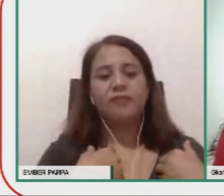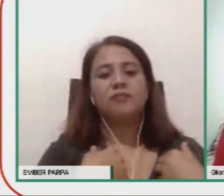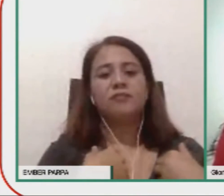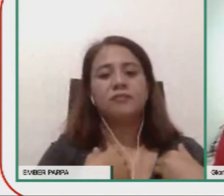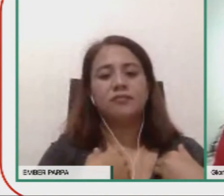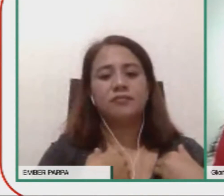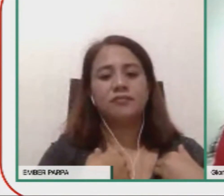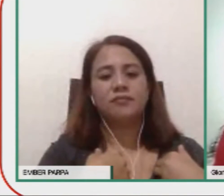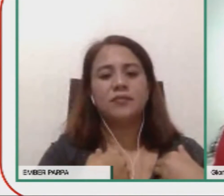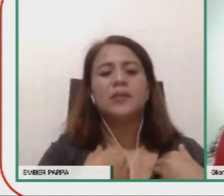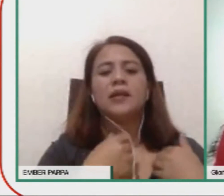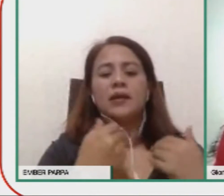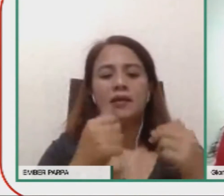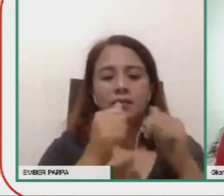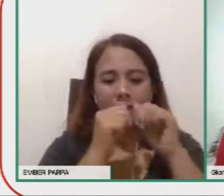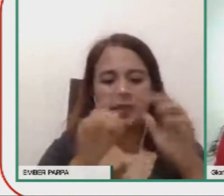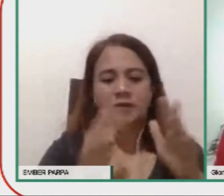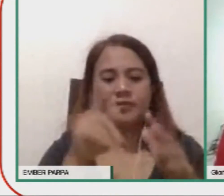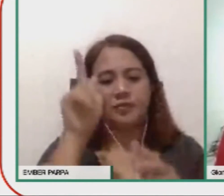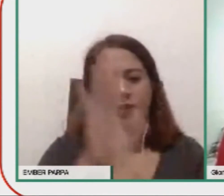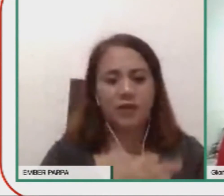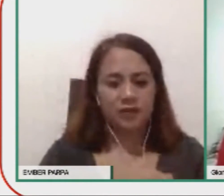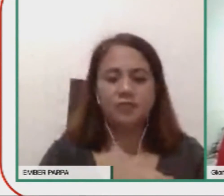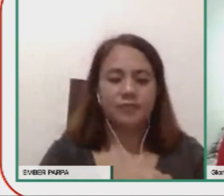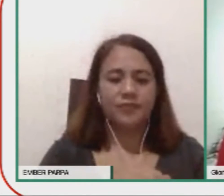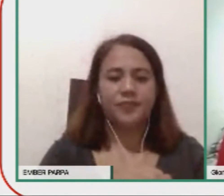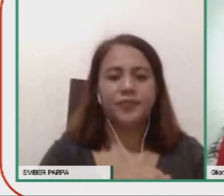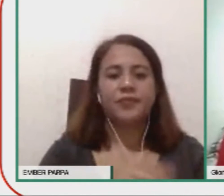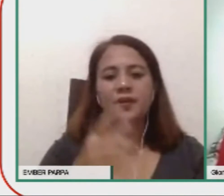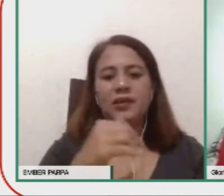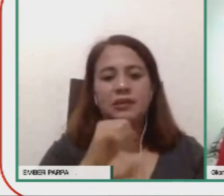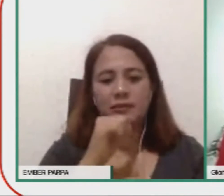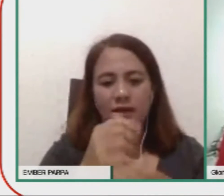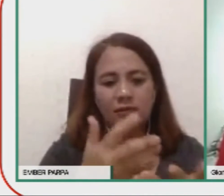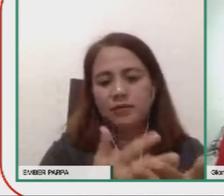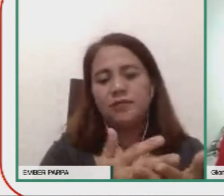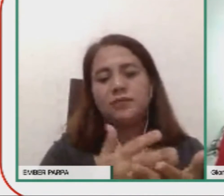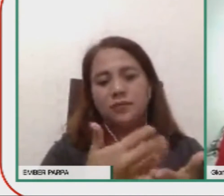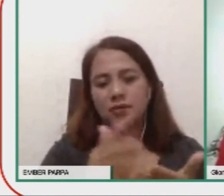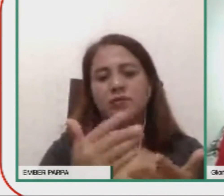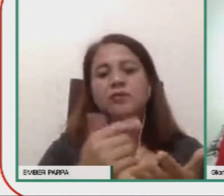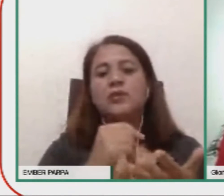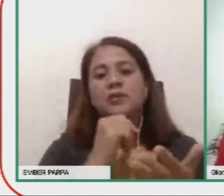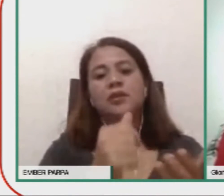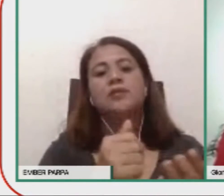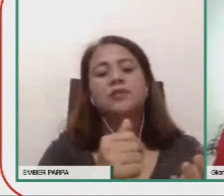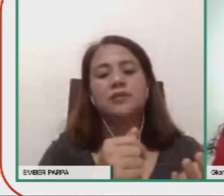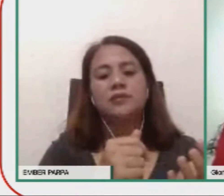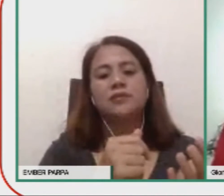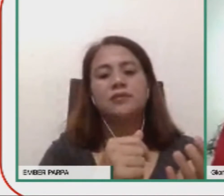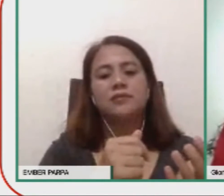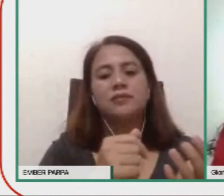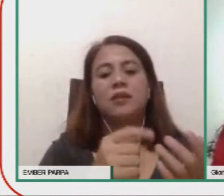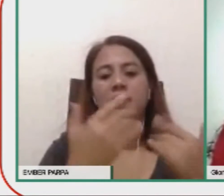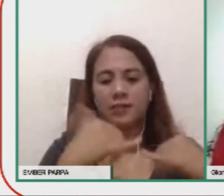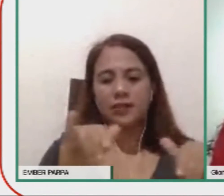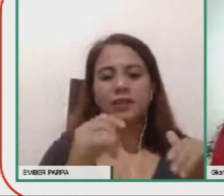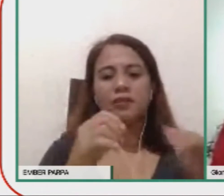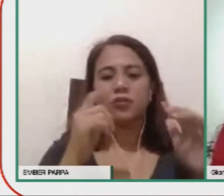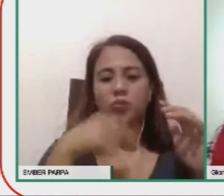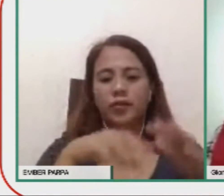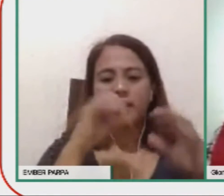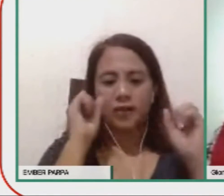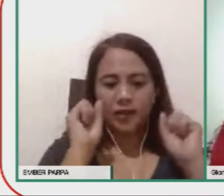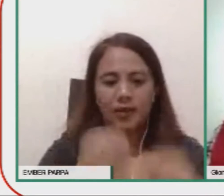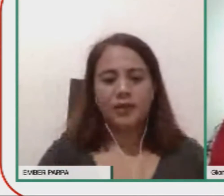it's a blessing from God na hindi kami nanghihinayang, hindi kami naghahangad ng mas mataas, but still kailangan ito